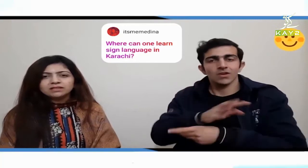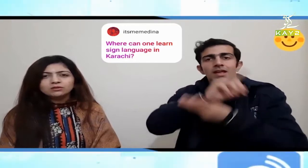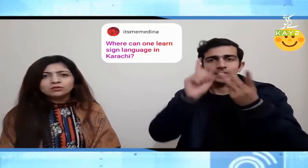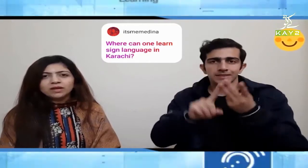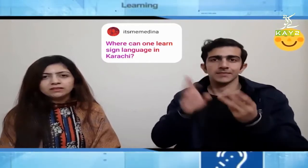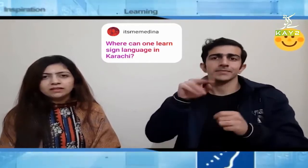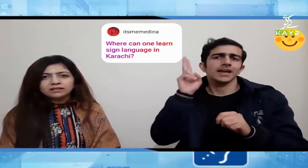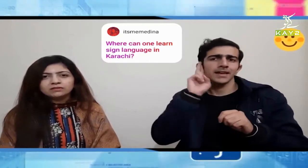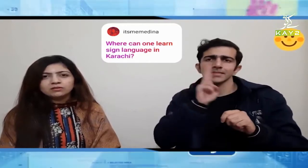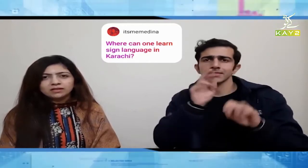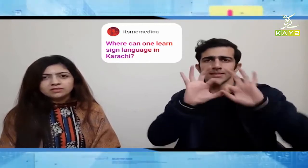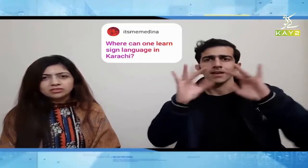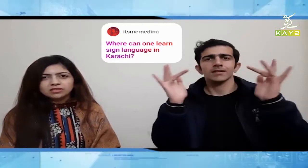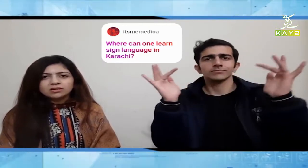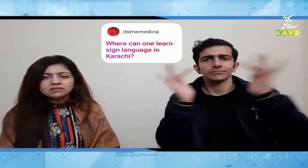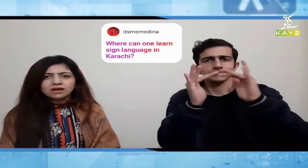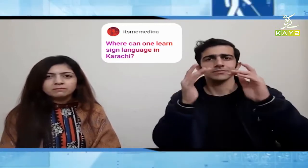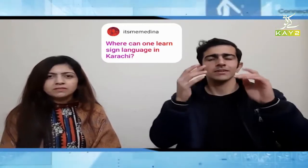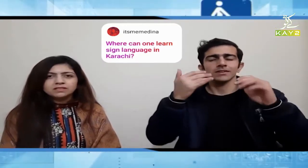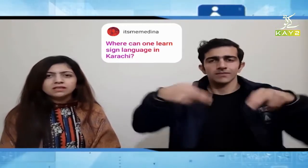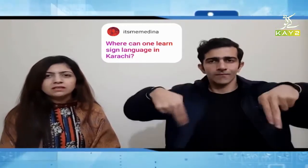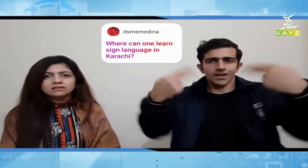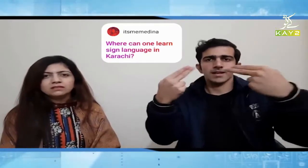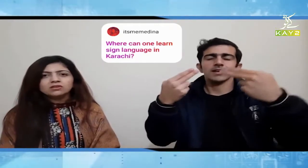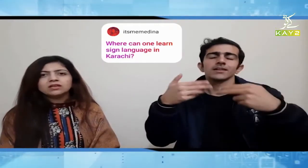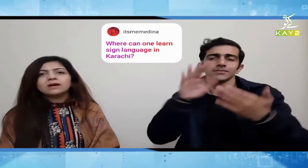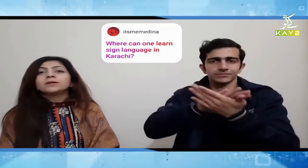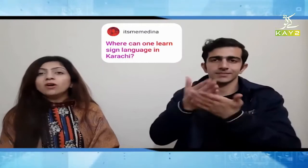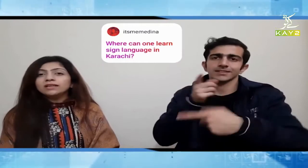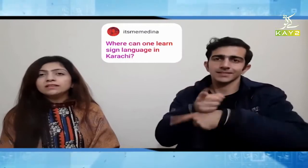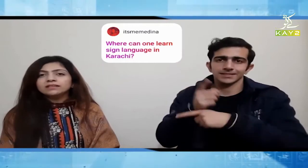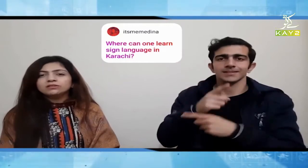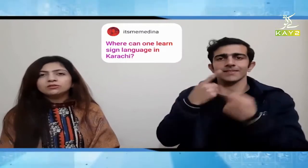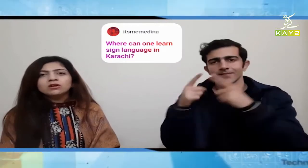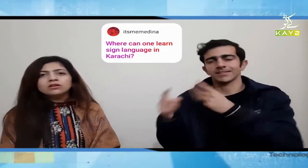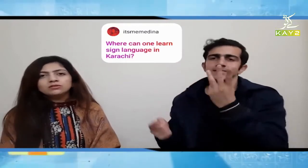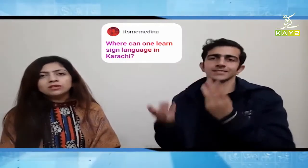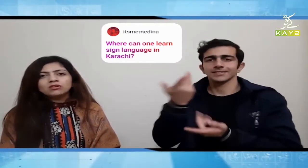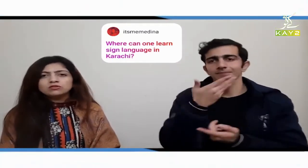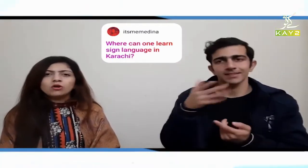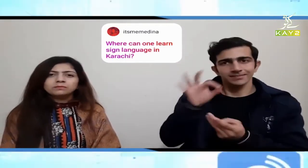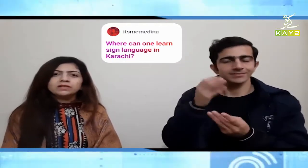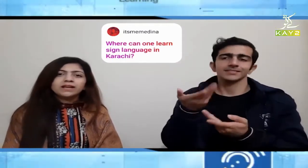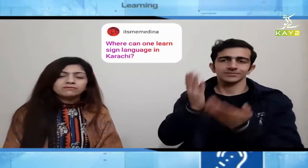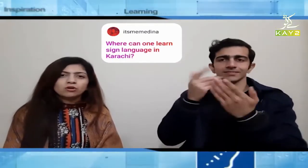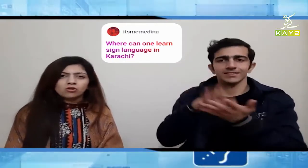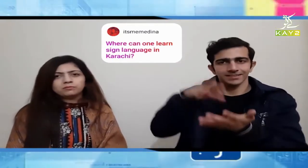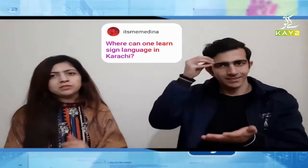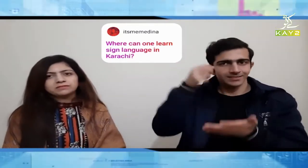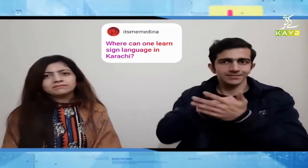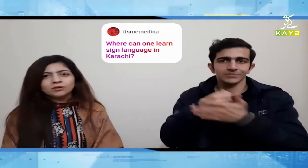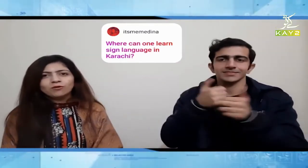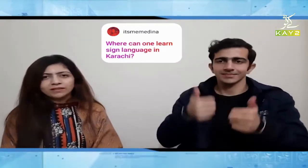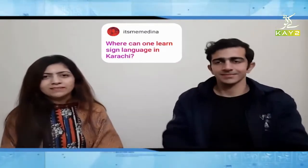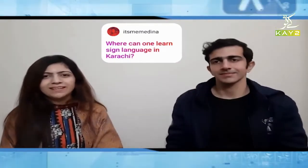आपकी करनी है तो कनेक्ट हेयर एक ऑर्गेनाइजेशन है जहाँ से आप फिजिकली कर सकती हैं, और अगर आपने ऑनलाइन करनी है तो यू कैन ऑल्सो ऑप्ट द डेस्कटॉप